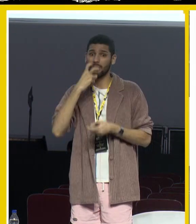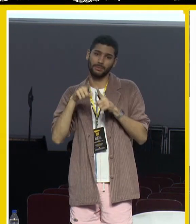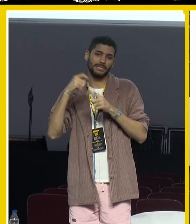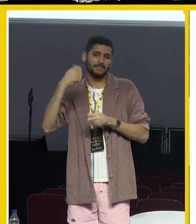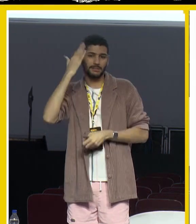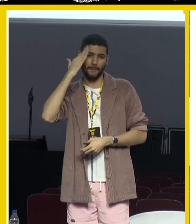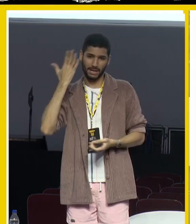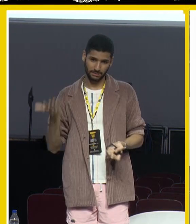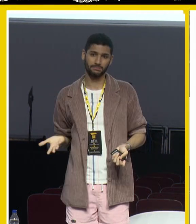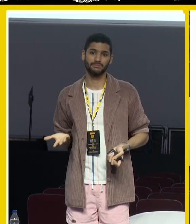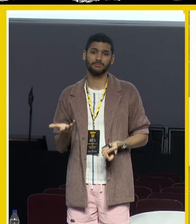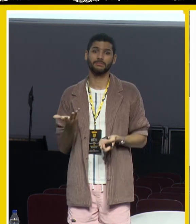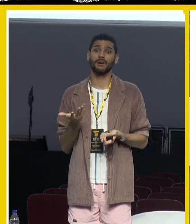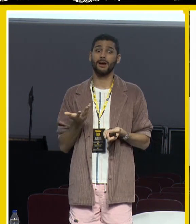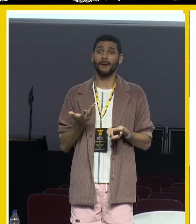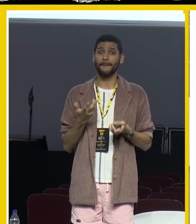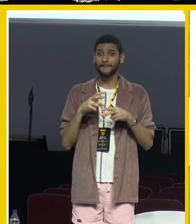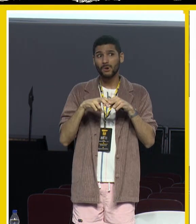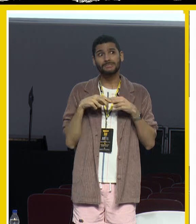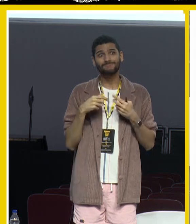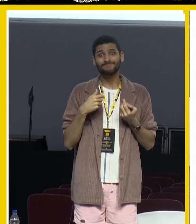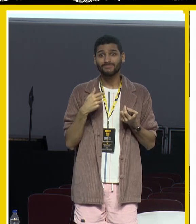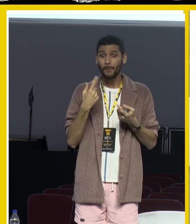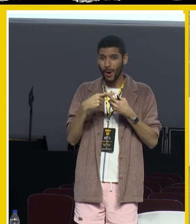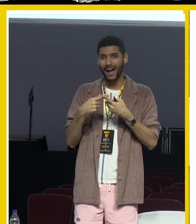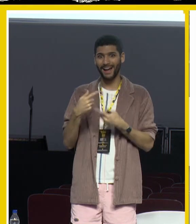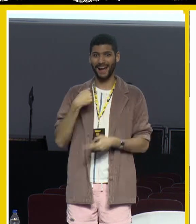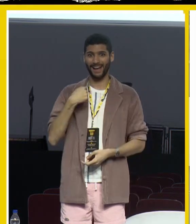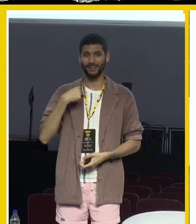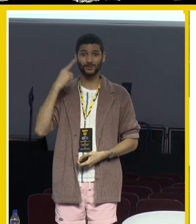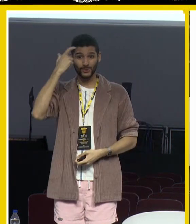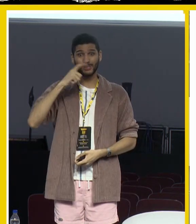agora então eles também precisam saber